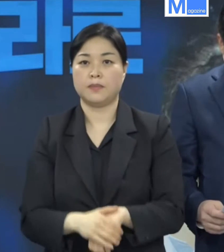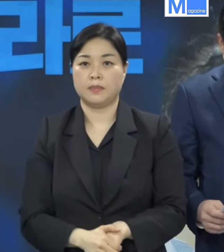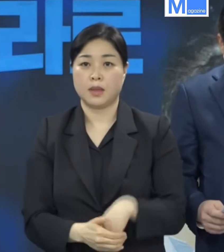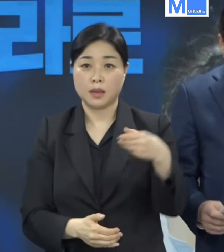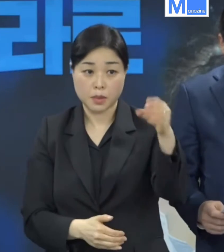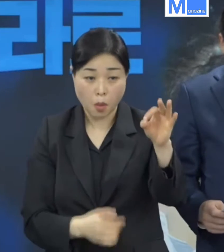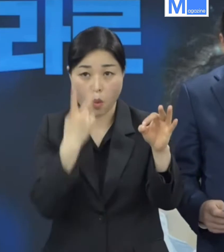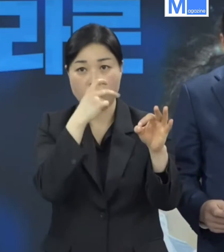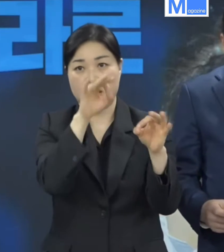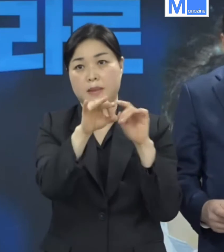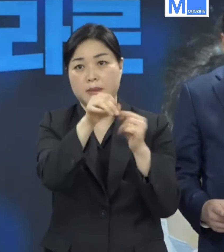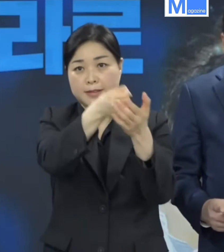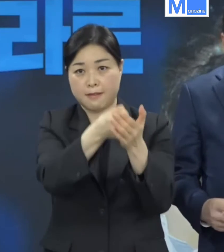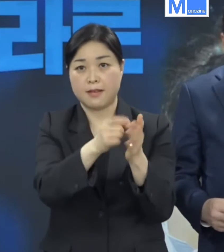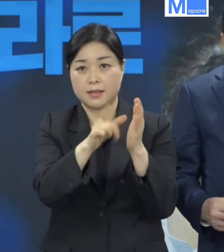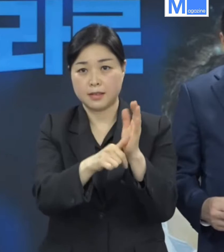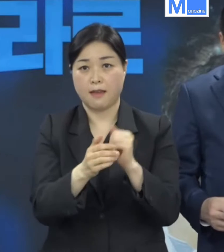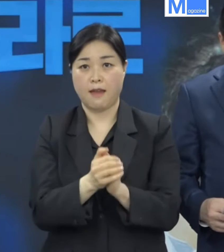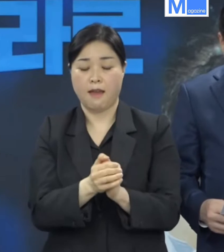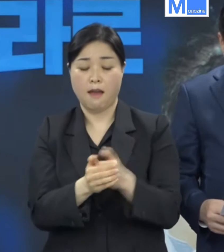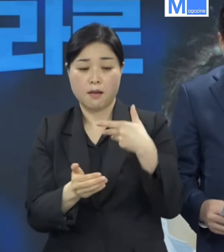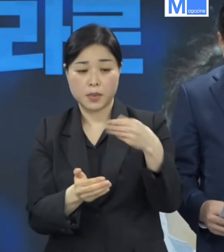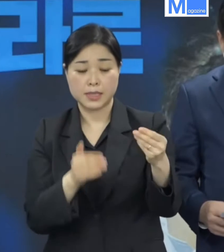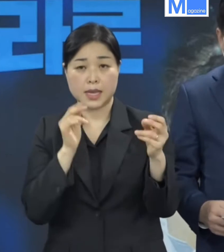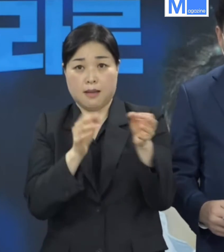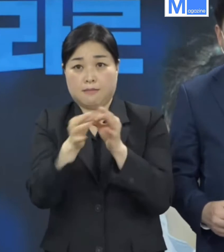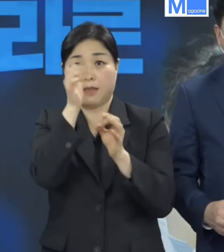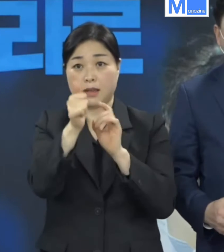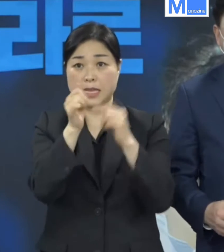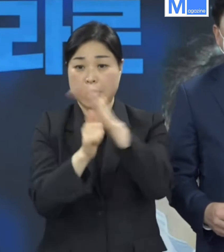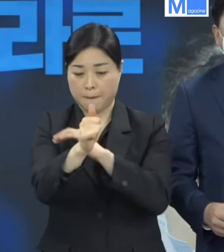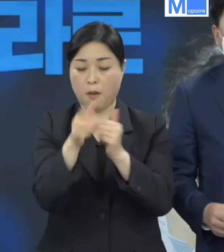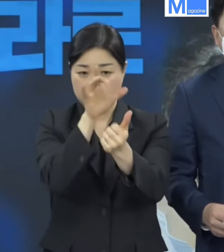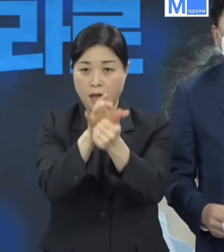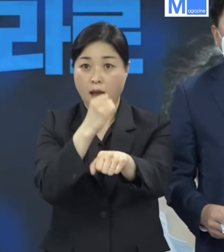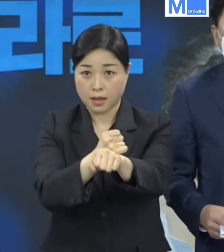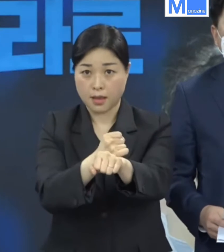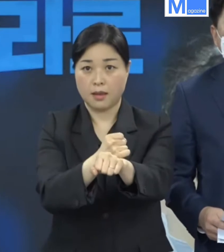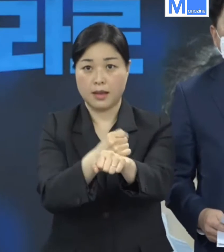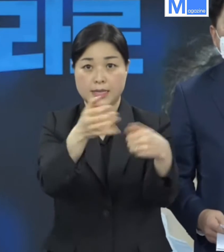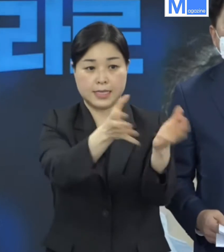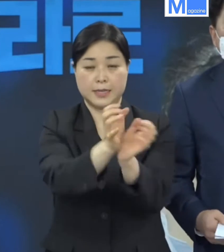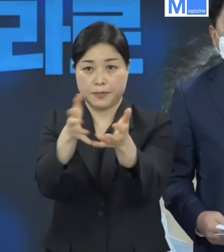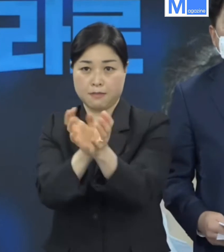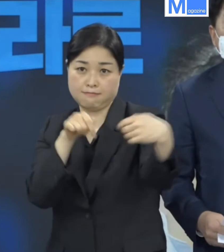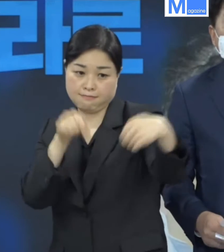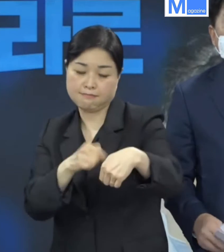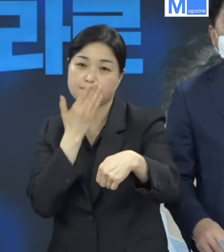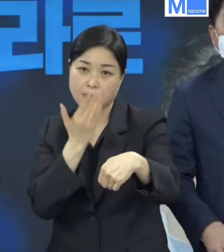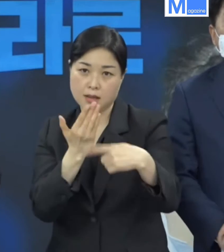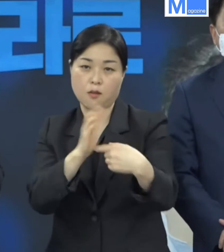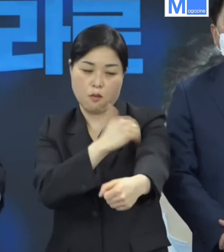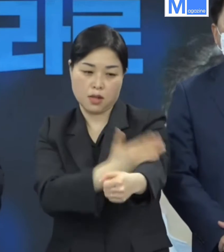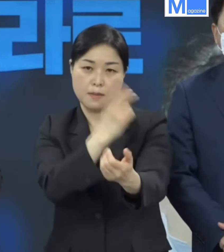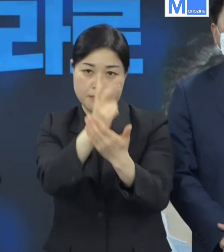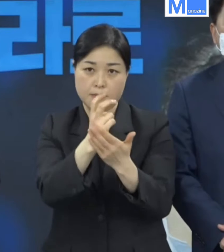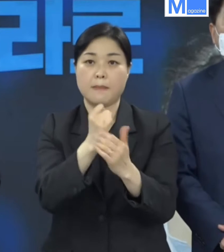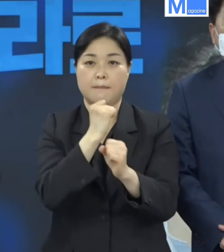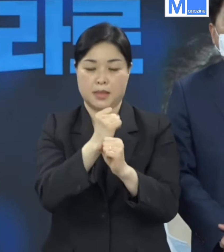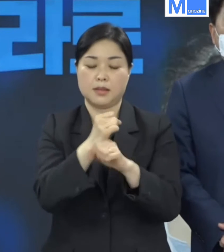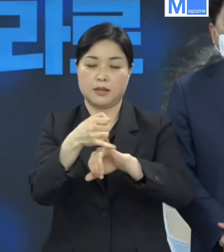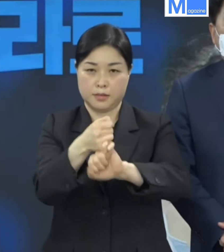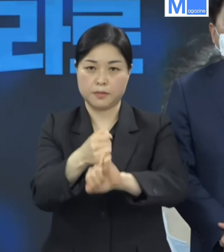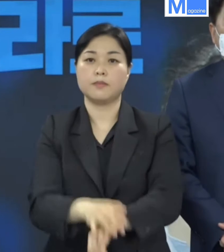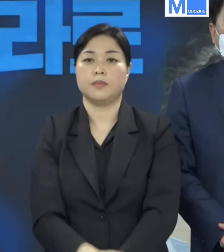임대료 관리비 등을 책정할 때 임차 상인들이 대표를 선임해서 집단적으로 단체 협상을 할 수 있도록 제도를